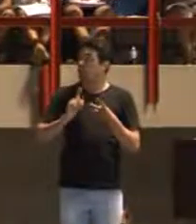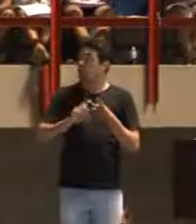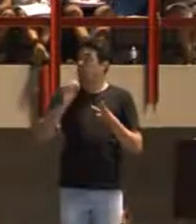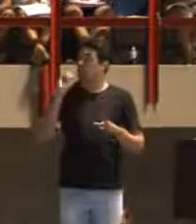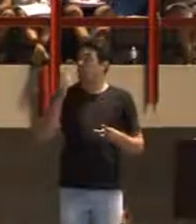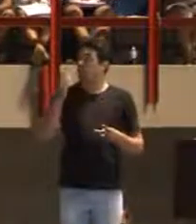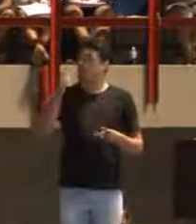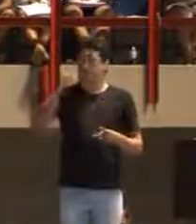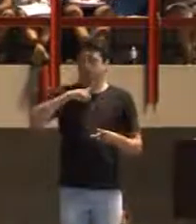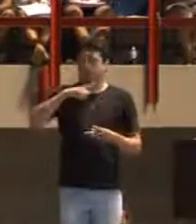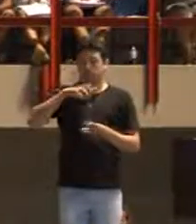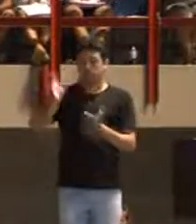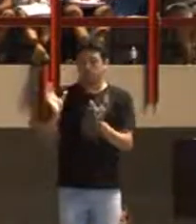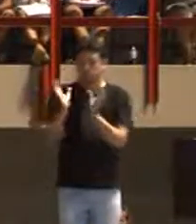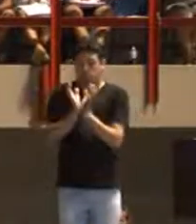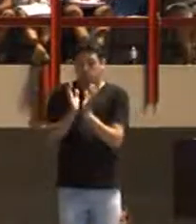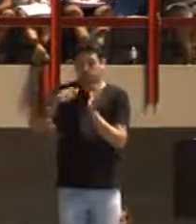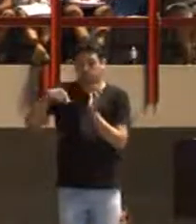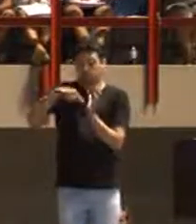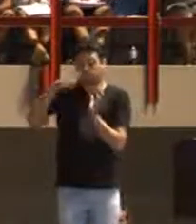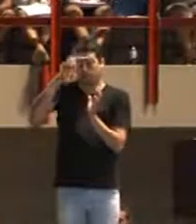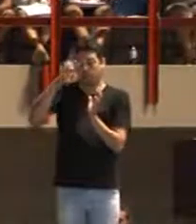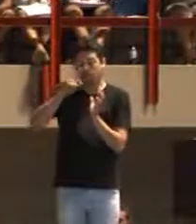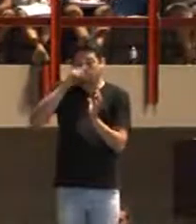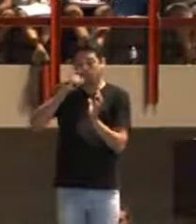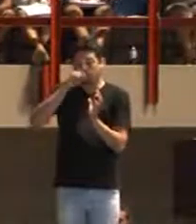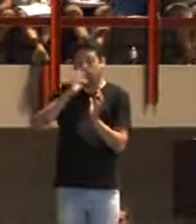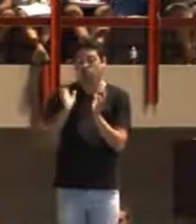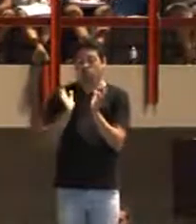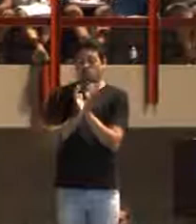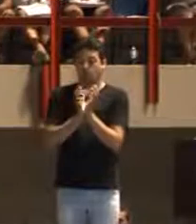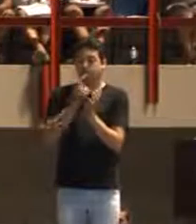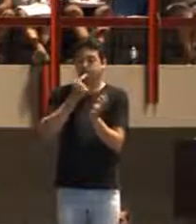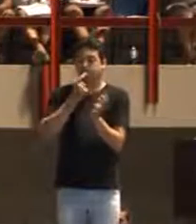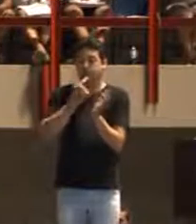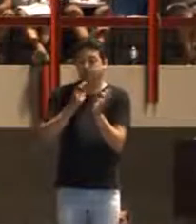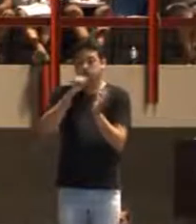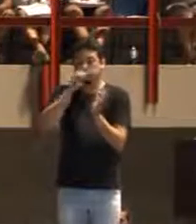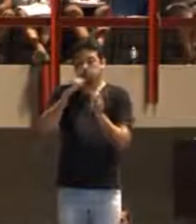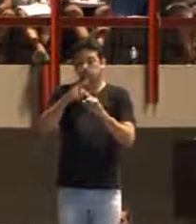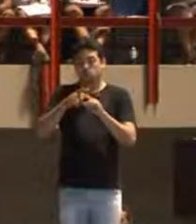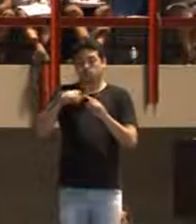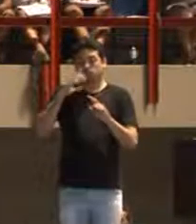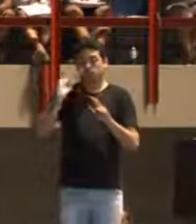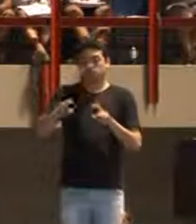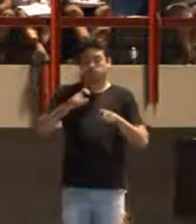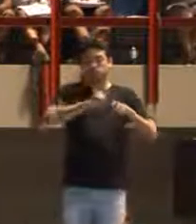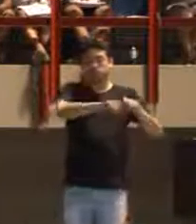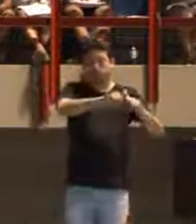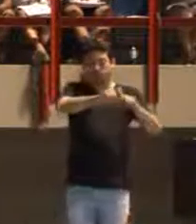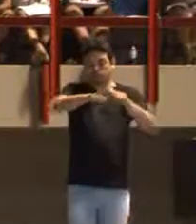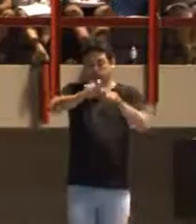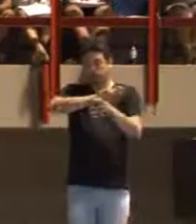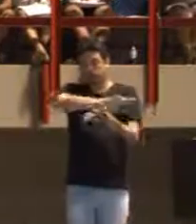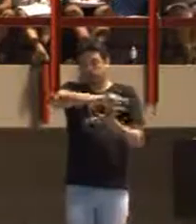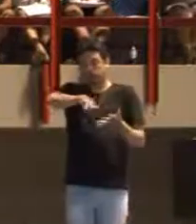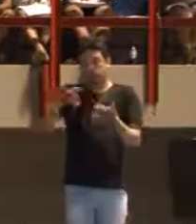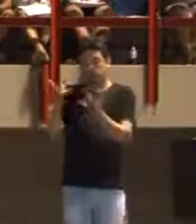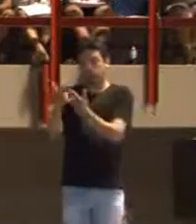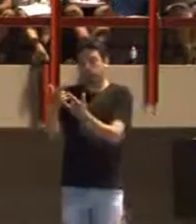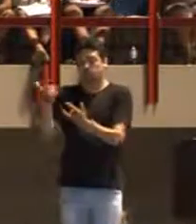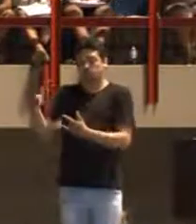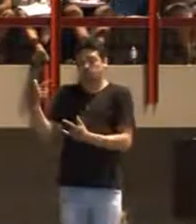que faz parte de um grupo de risco. O que é grupo de risco? Aquela pessoa que tem muitos parceiros sexuais e não usa